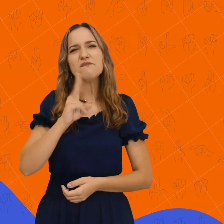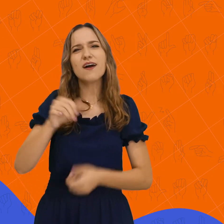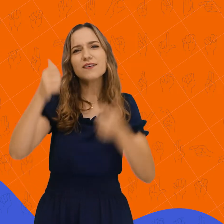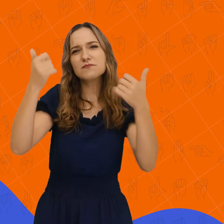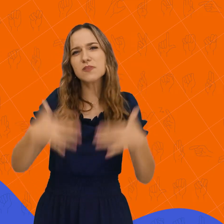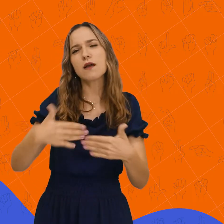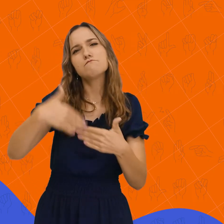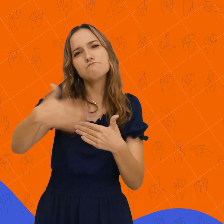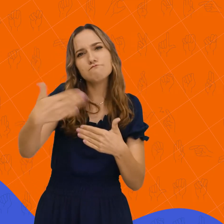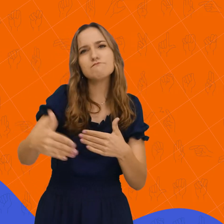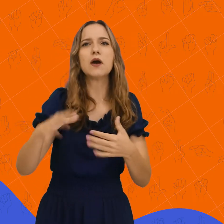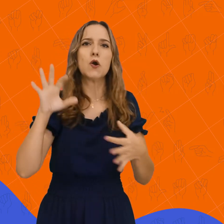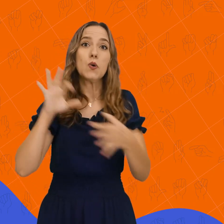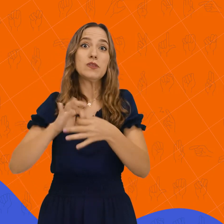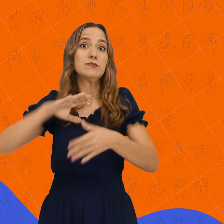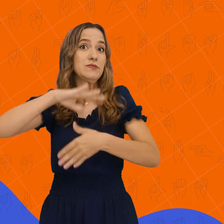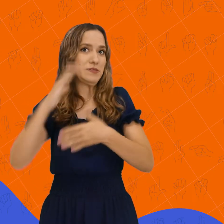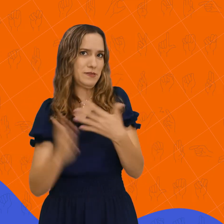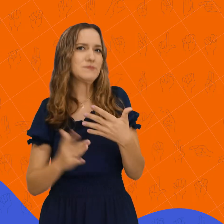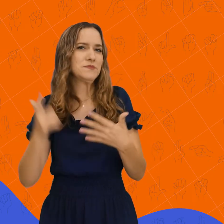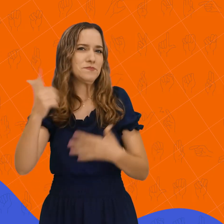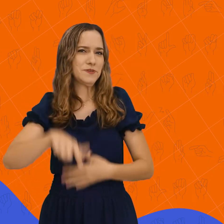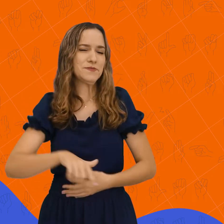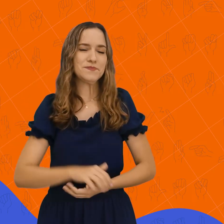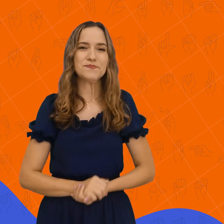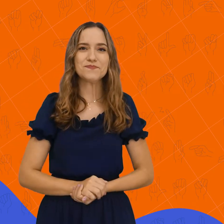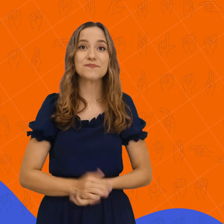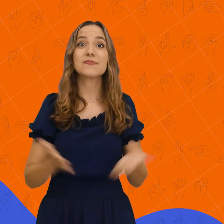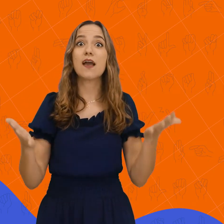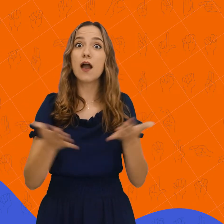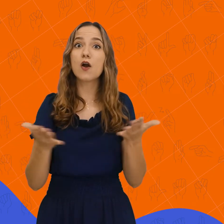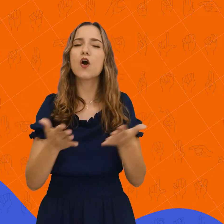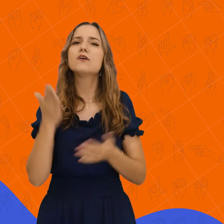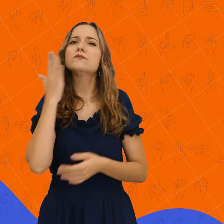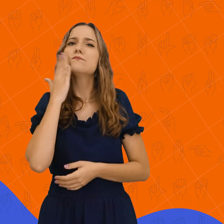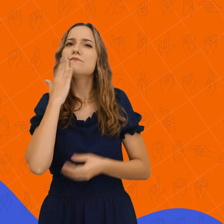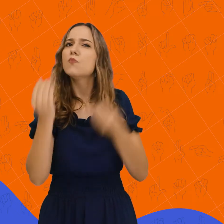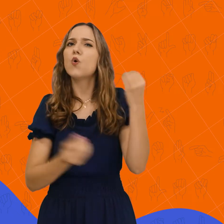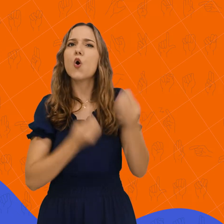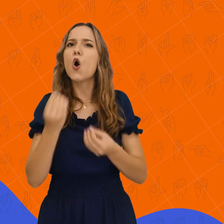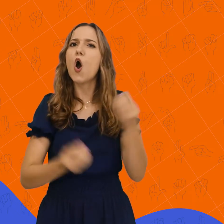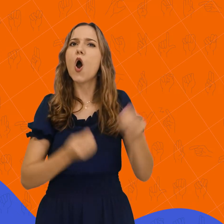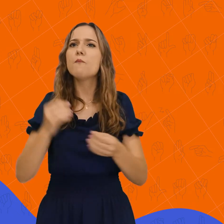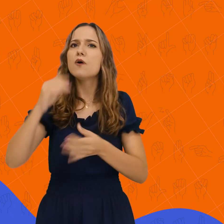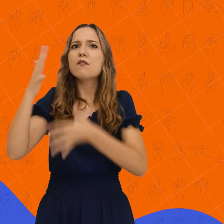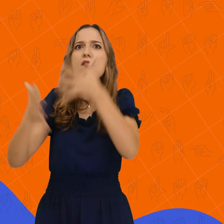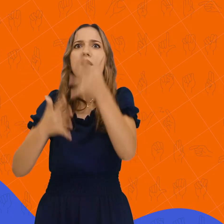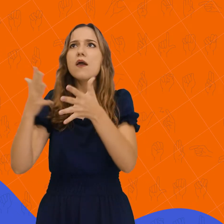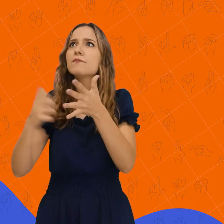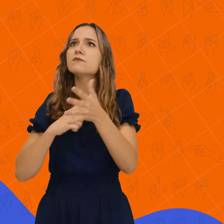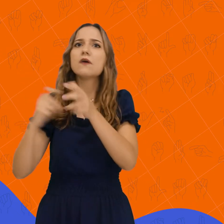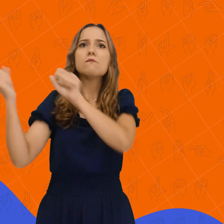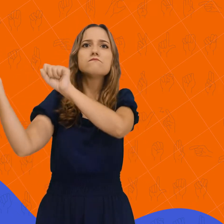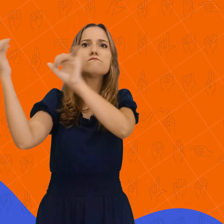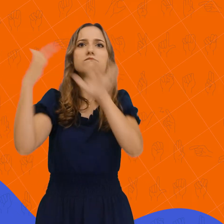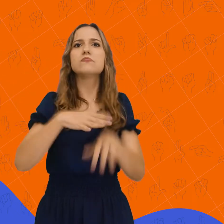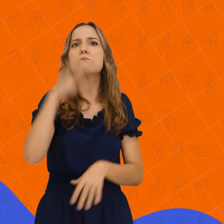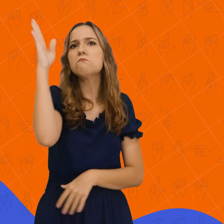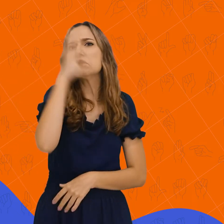sobre esse assunto também nos próximos programas. Agora, vamos saber como que a língua de sinais chegou até aqui no